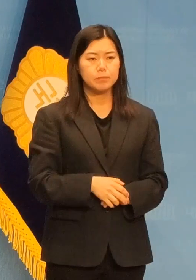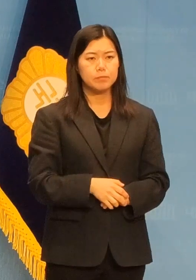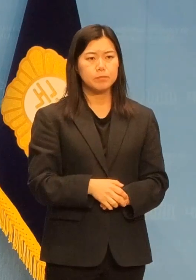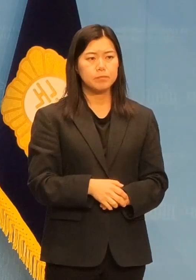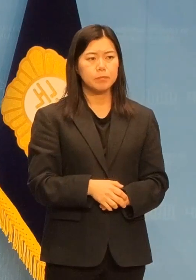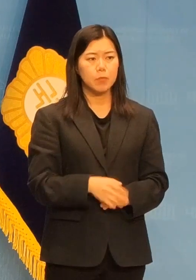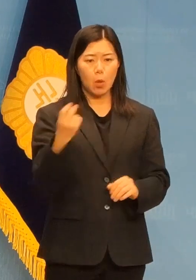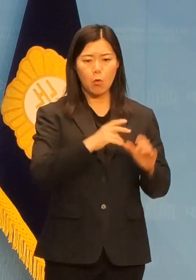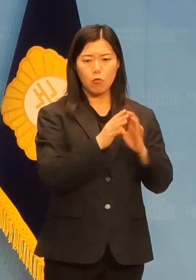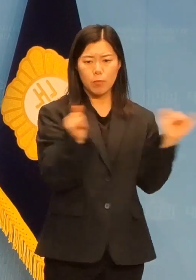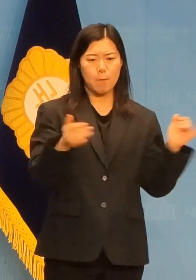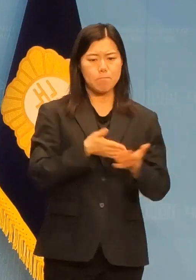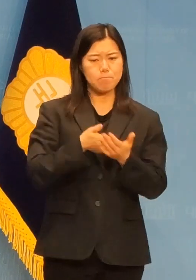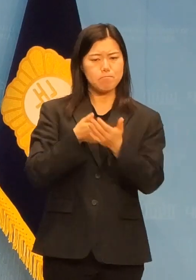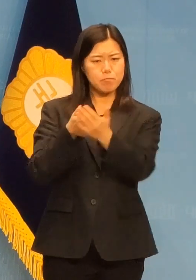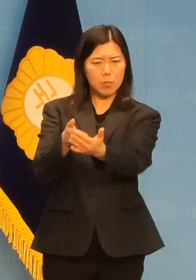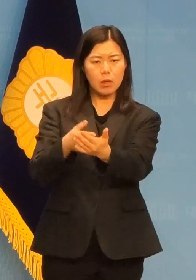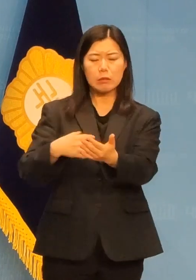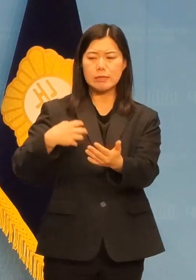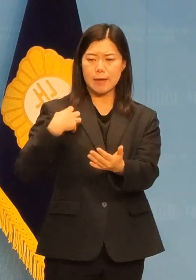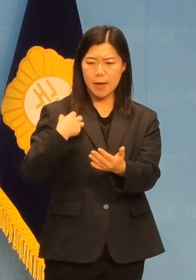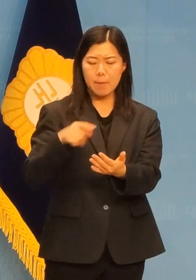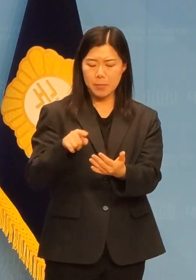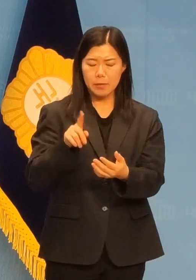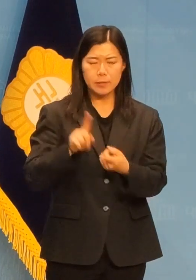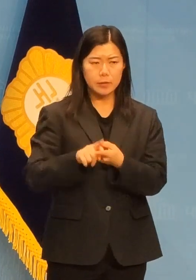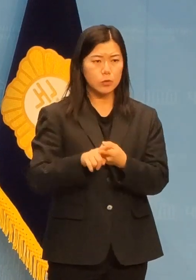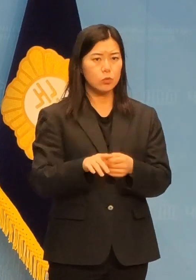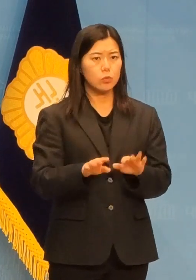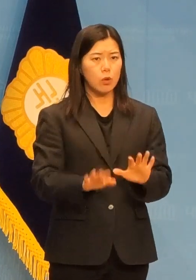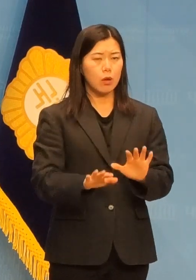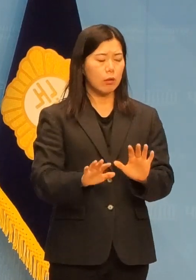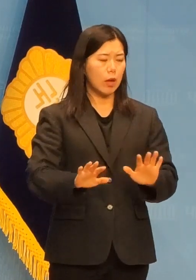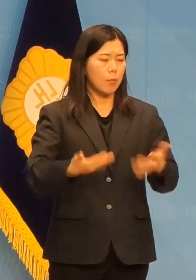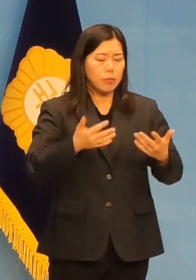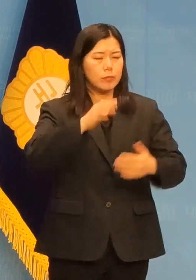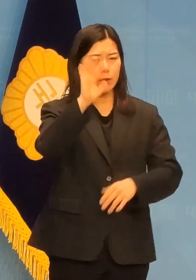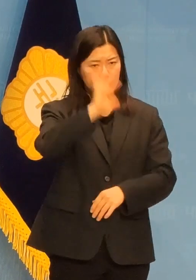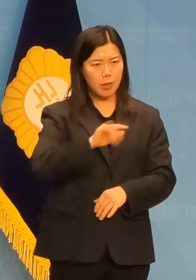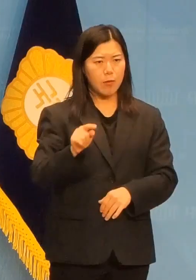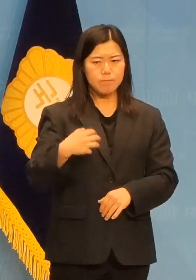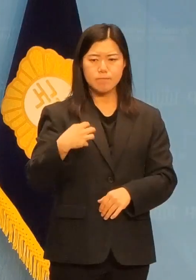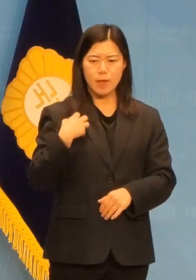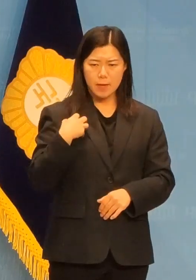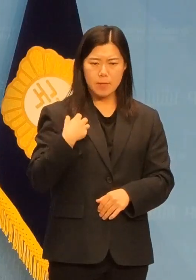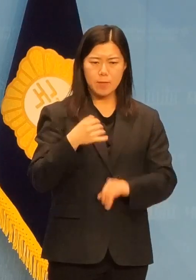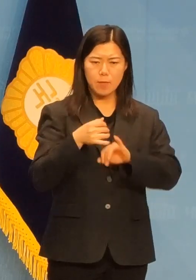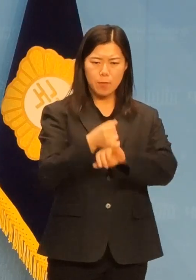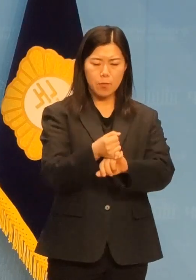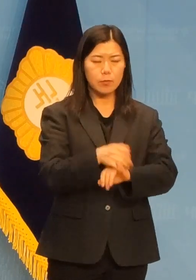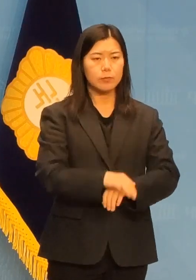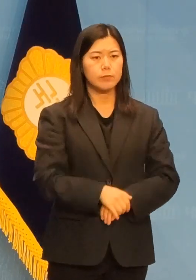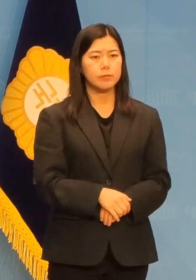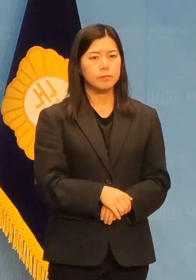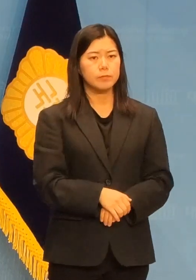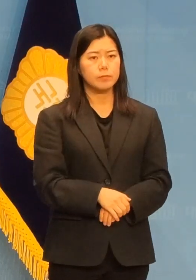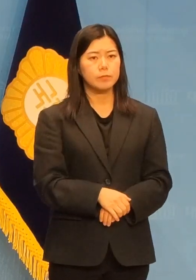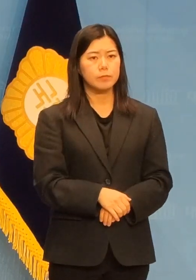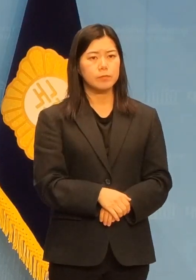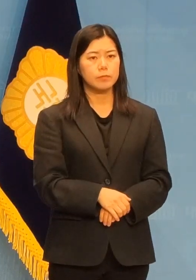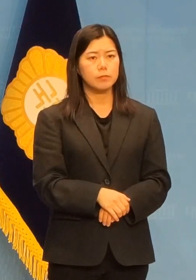그 국민이 요구하는 책임 또한 결코 가볍지 않다는 사실을 직시하기 바랍니다.